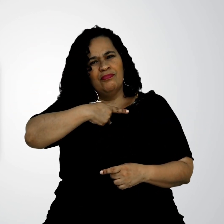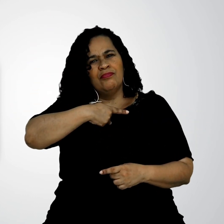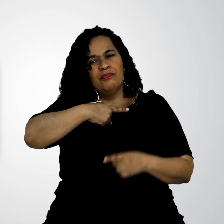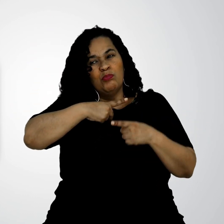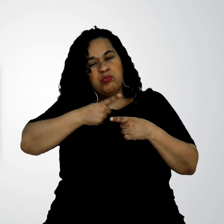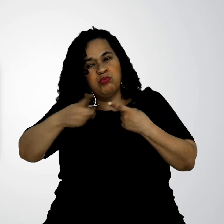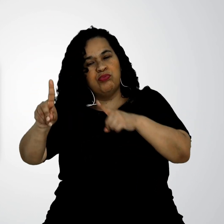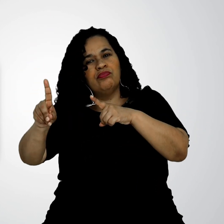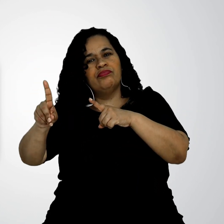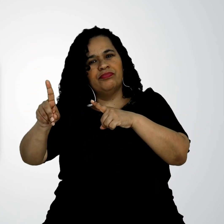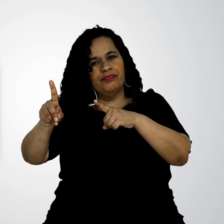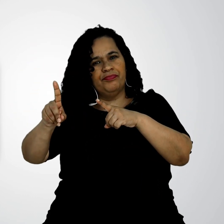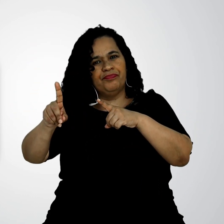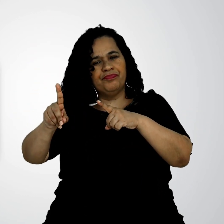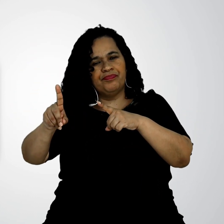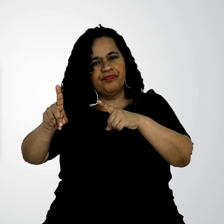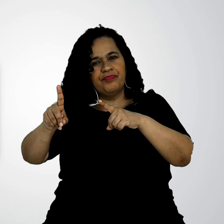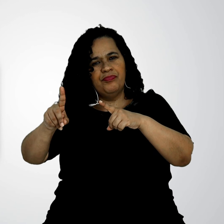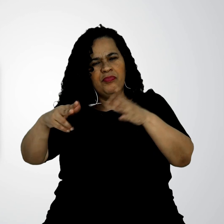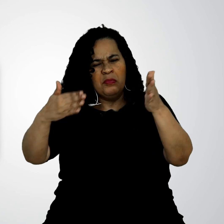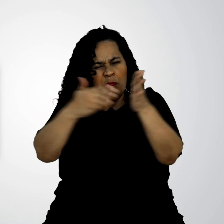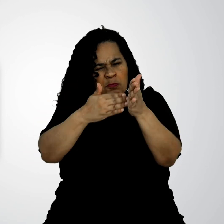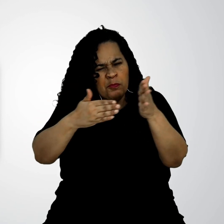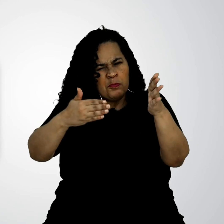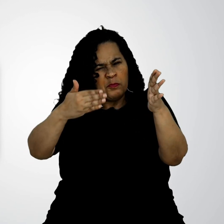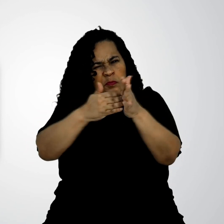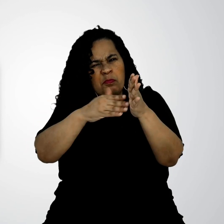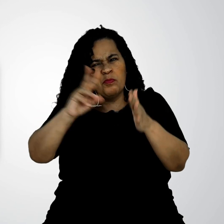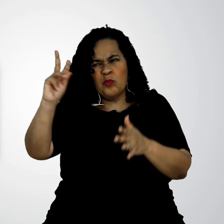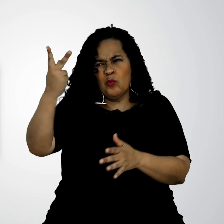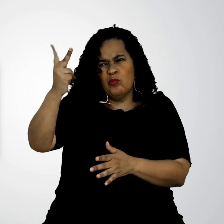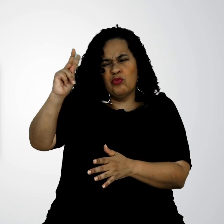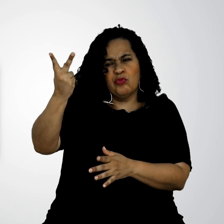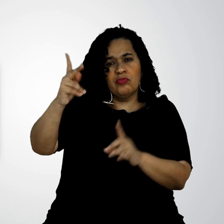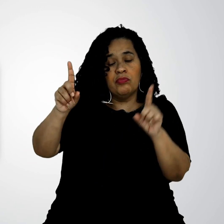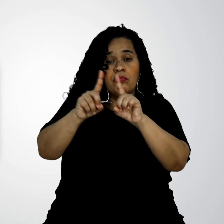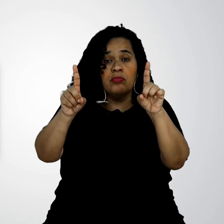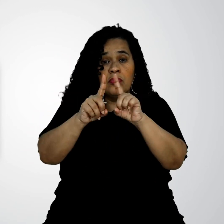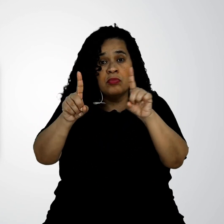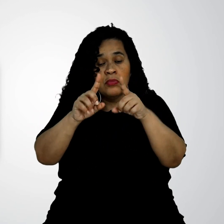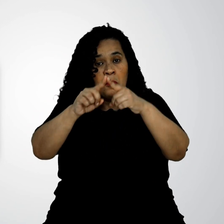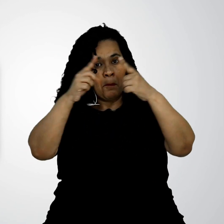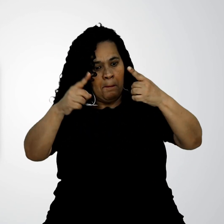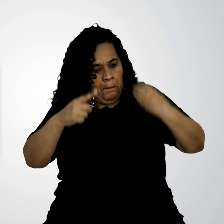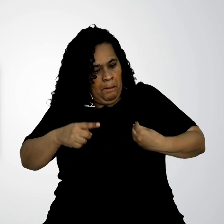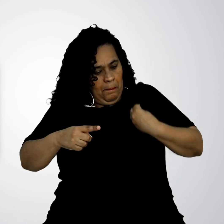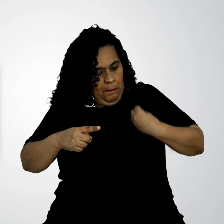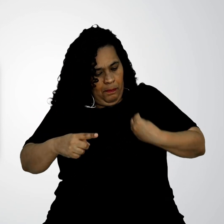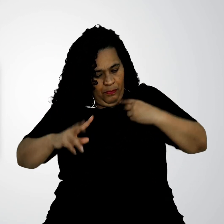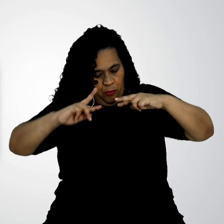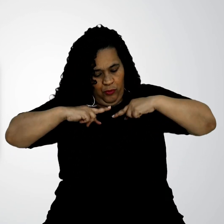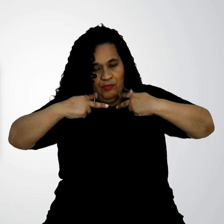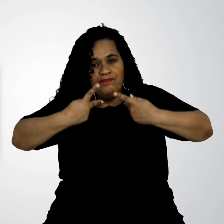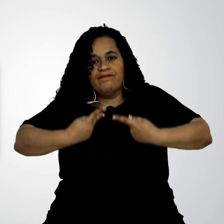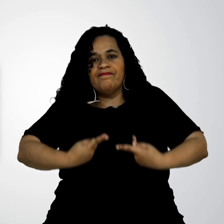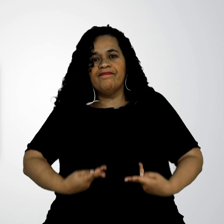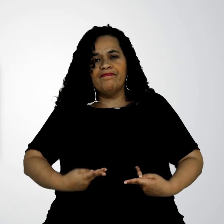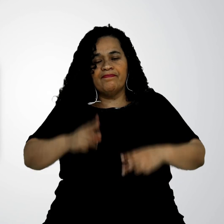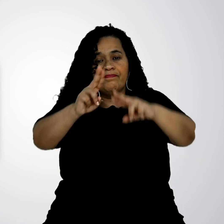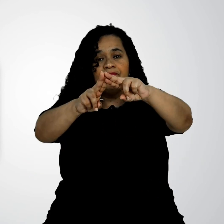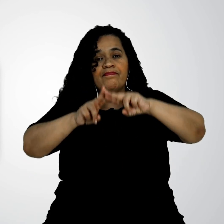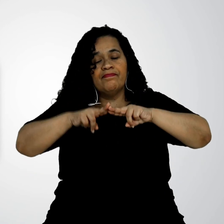à homossexualidade. Isso se estende a vários aspectos da vida humana, onde nós estamos sendo chamados à